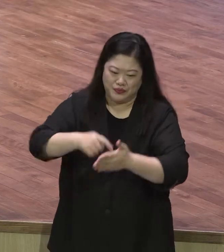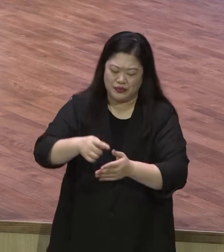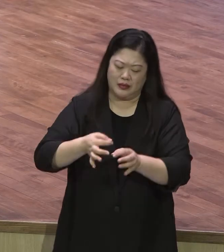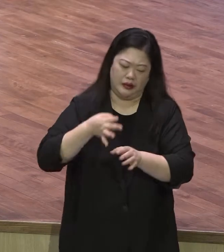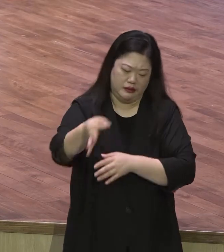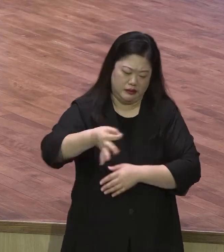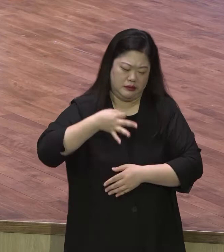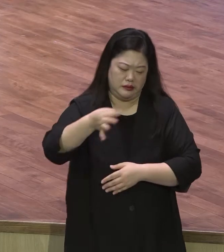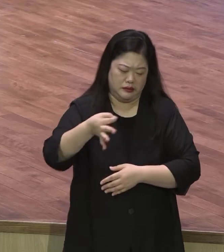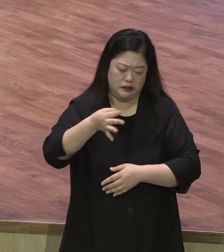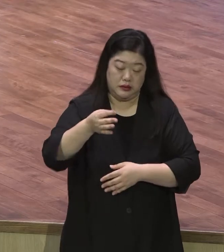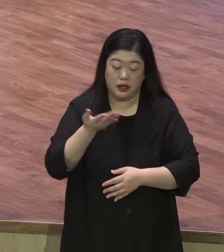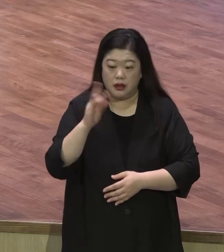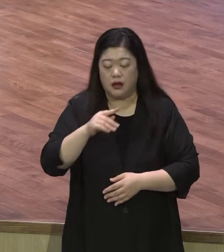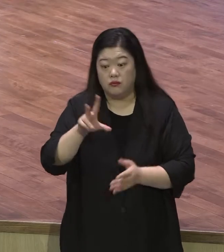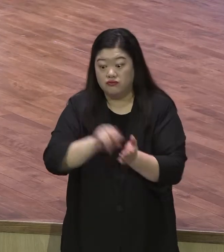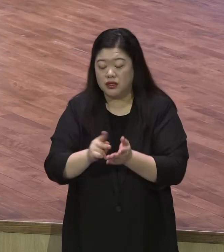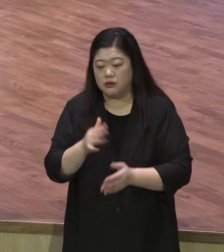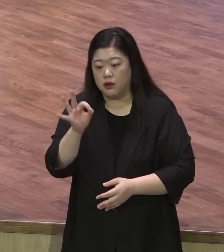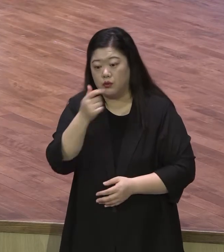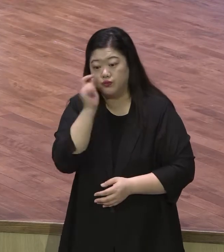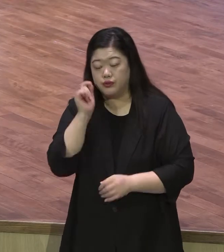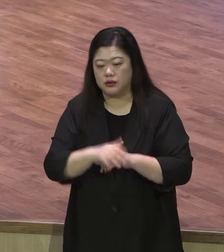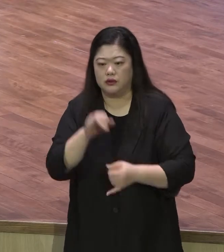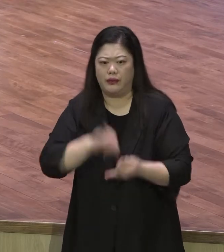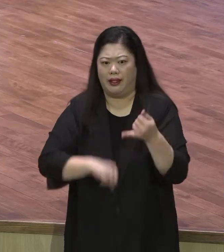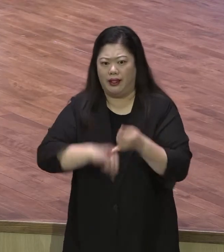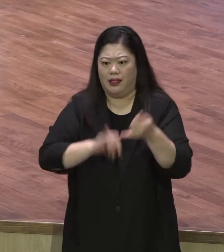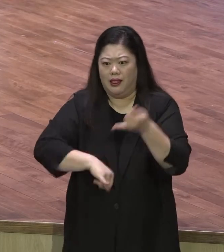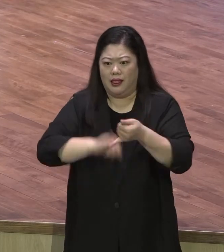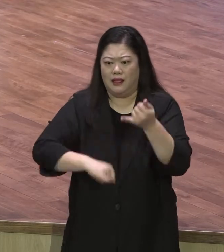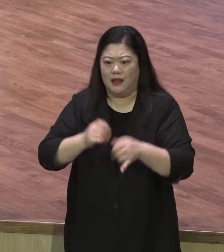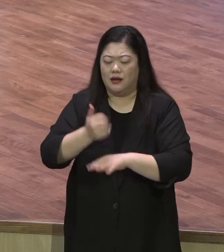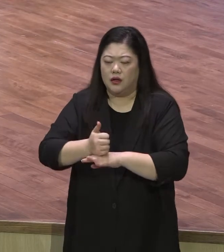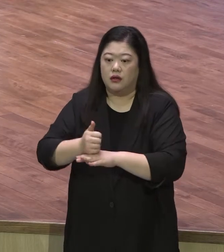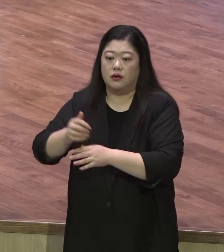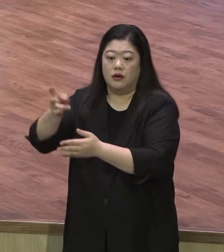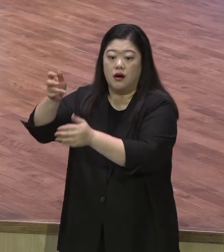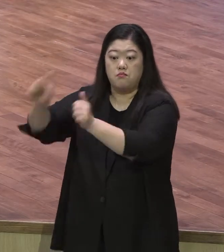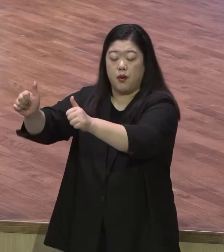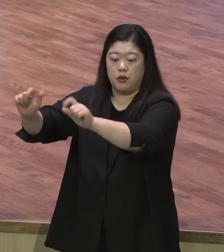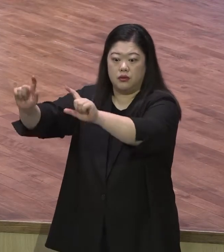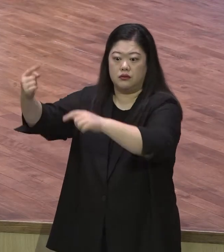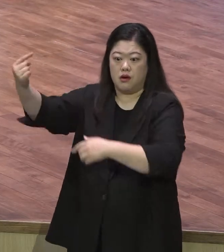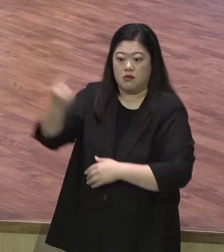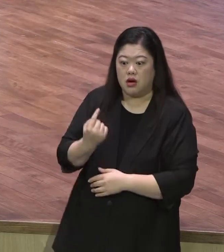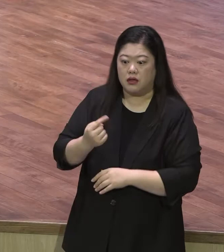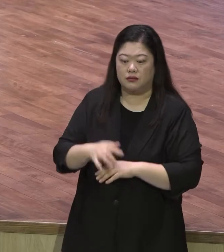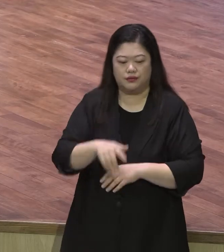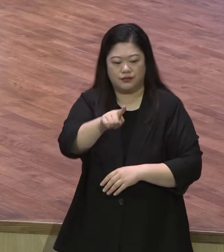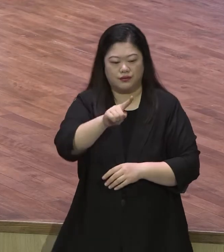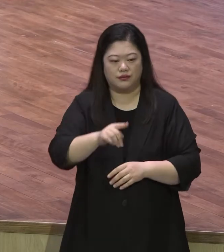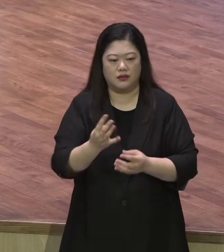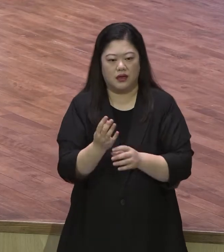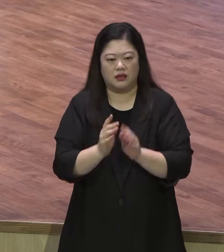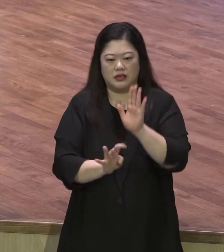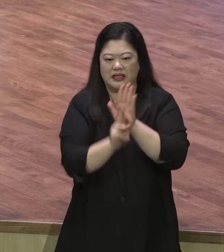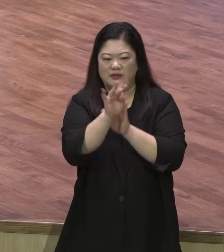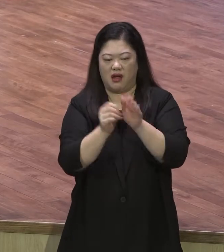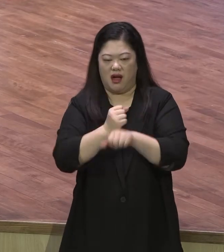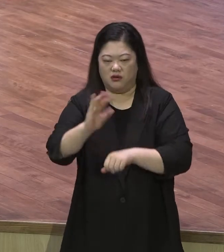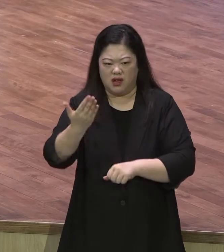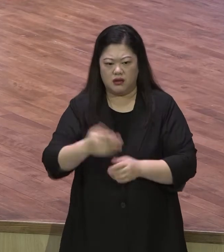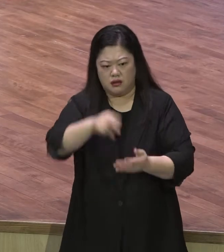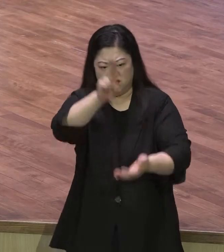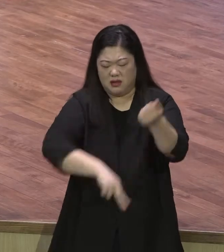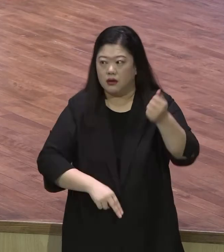공개입찰을 날라왔어요. 법원에서 날라왔어요. 공개입찰을 한다고. 그래서 그런 상황 속에 내가 팀합수를 간 거예요.